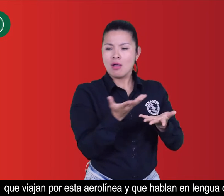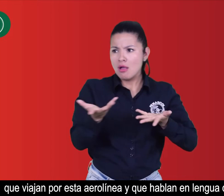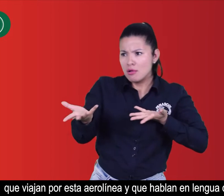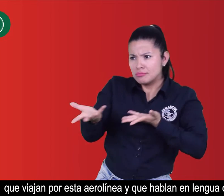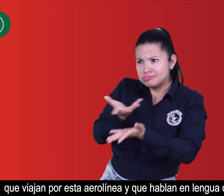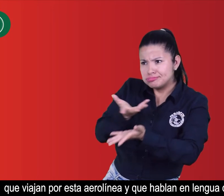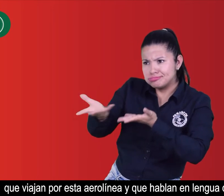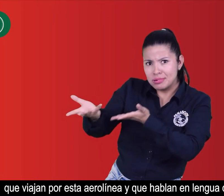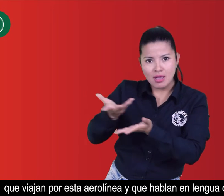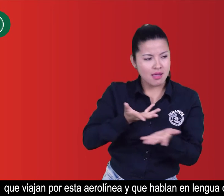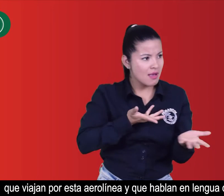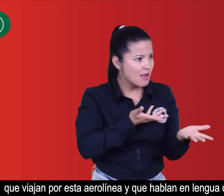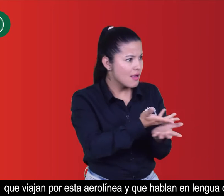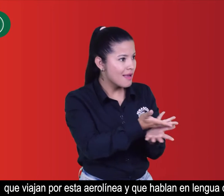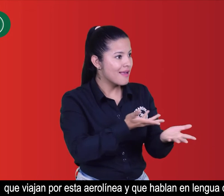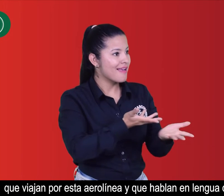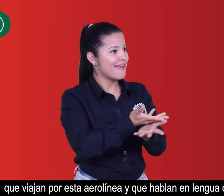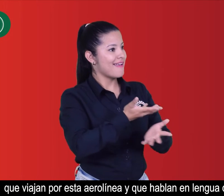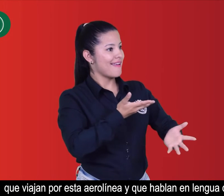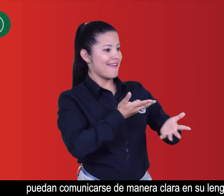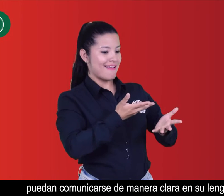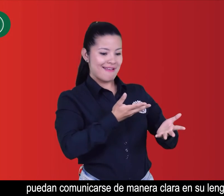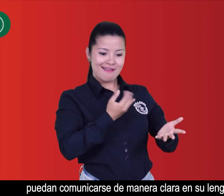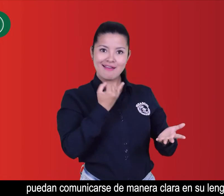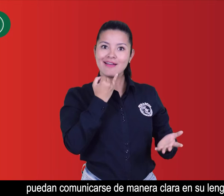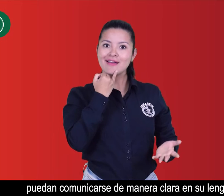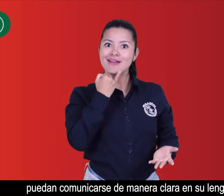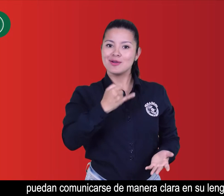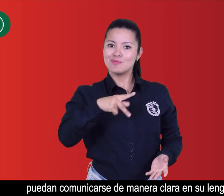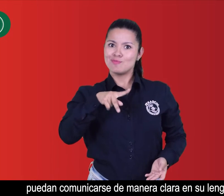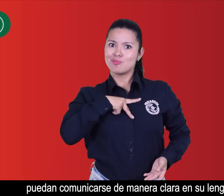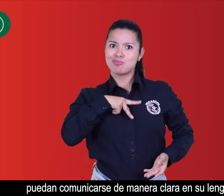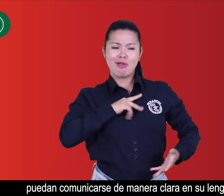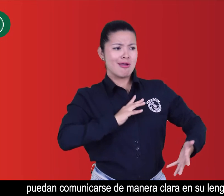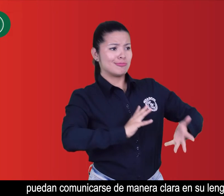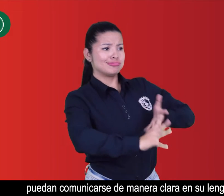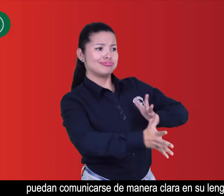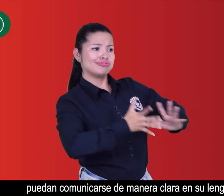que hablan en lengua de señas puedan comunicarse de manera clara en su lengua.